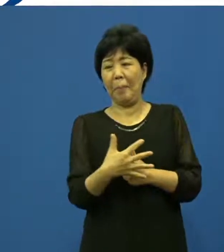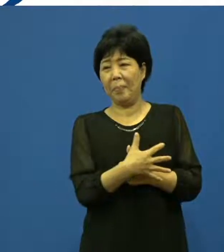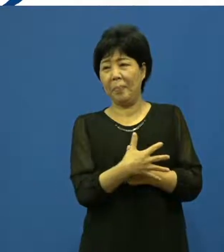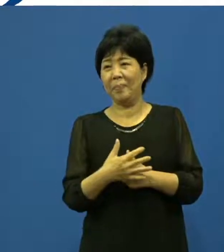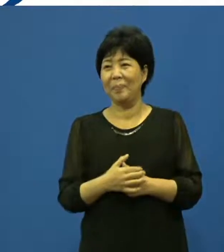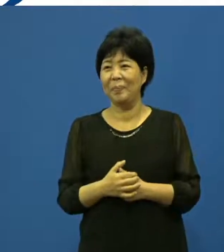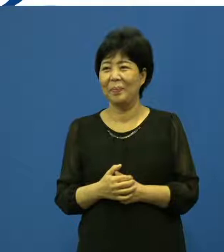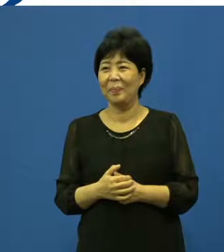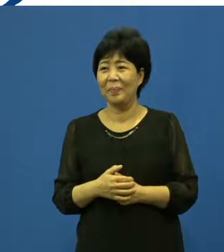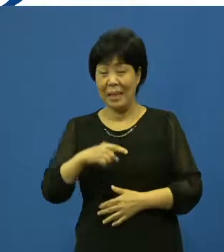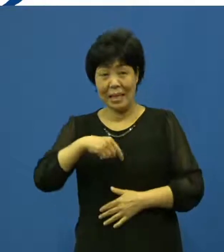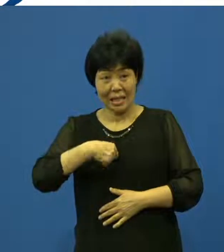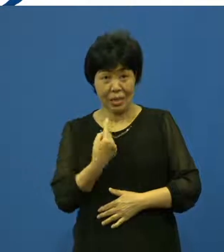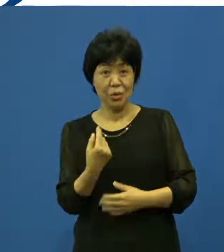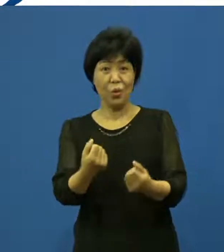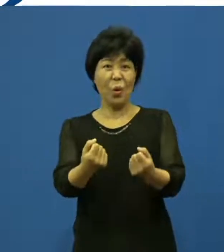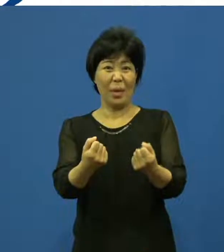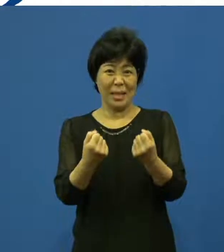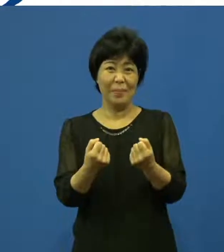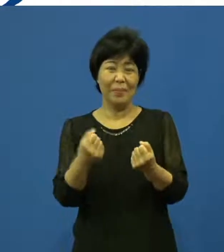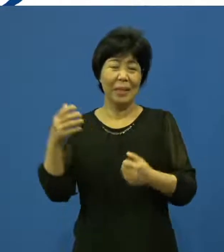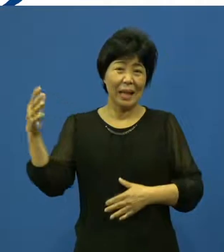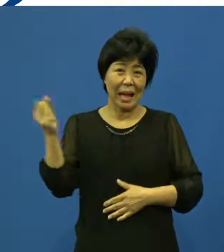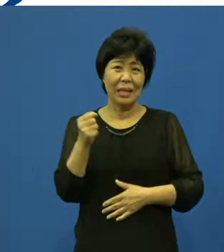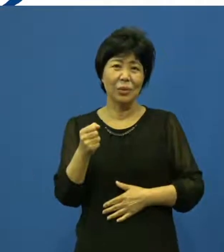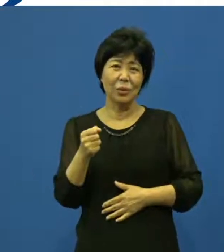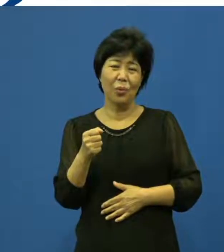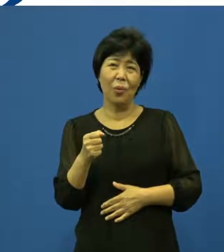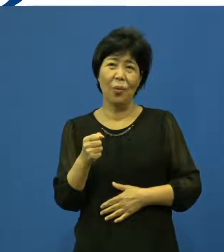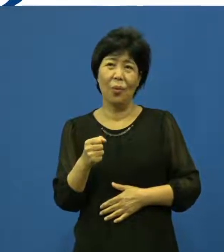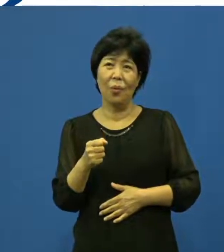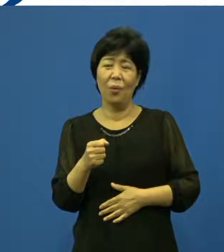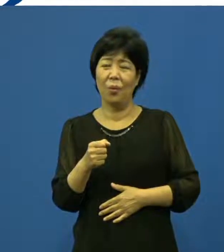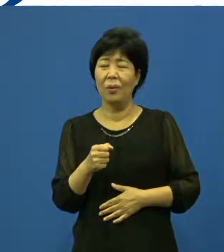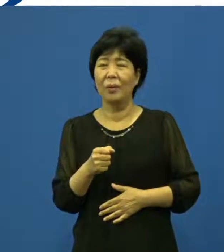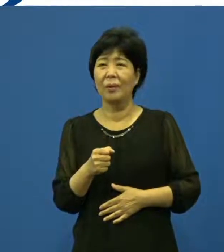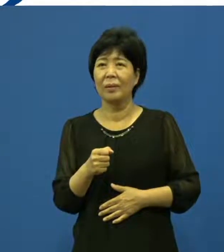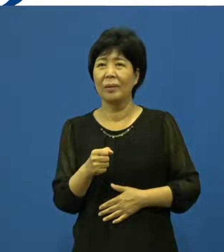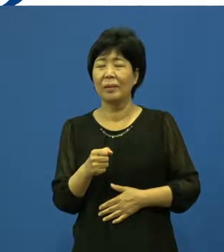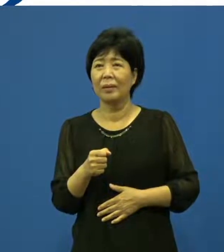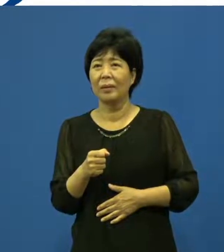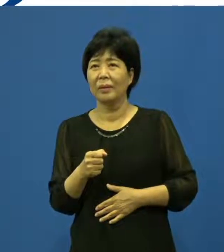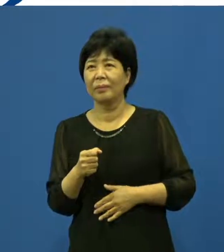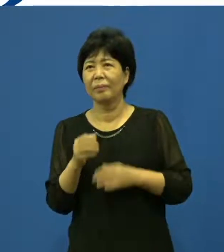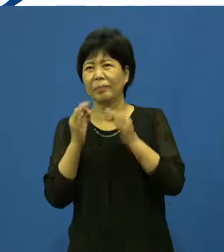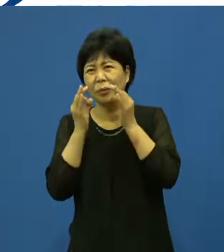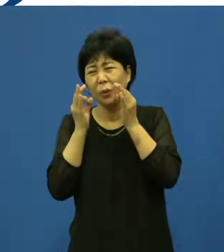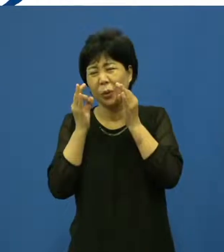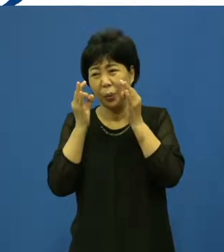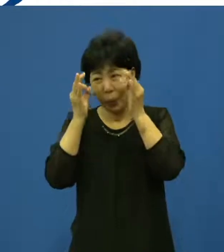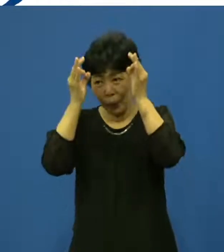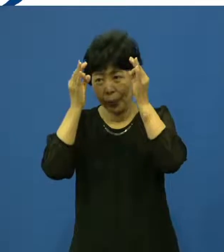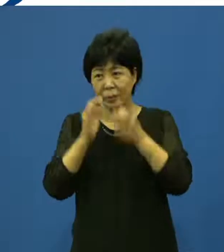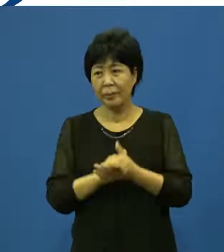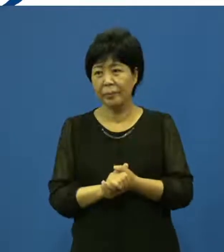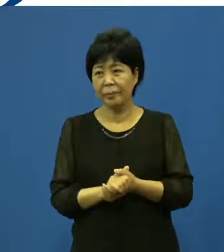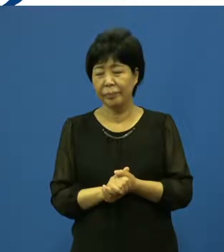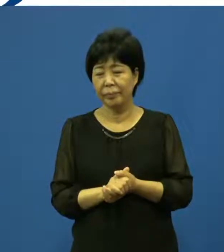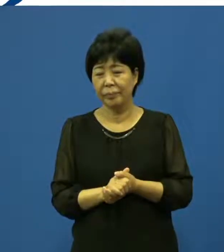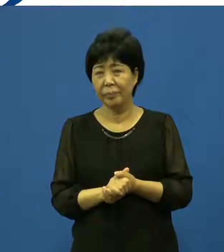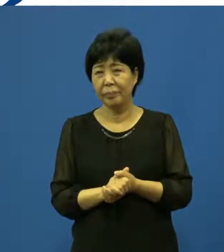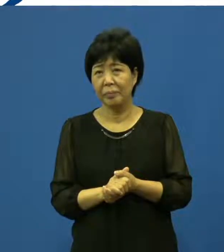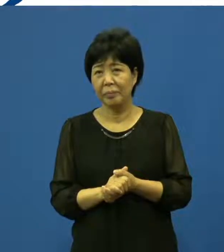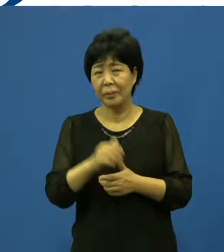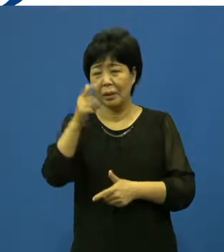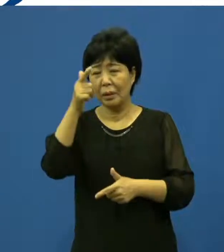자기 스스로의 힘으로 가리려고 했던 것, 이게 종교입니다. 그런데 무화과 나무 잎으로 그들의